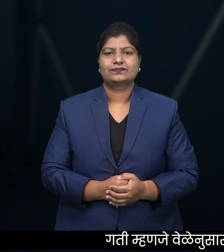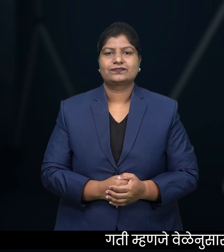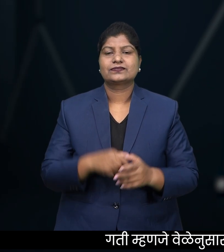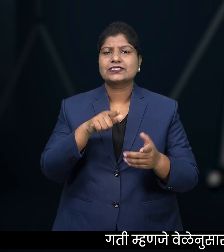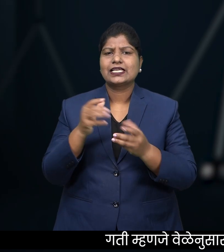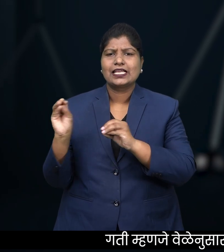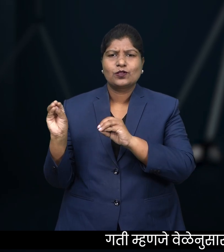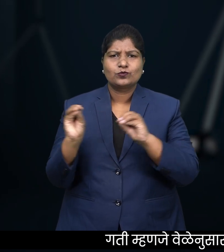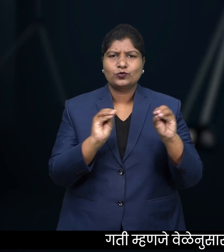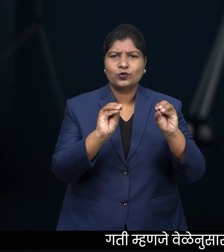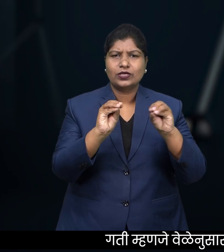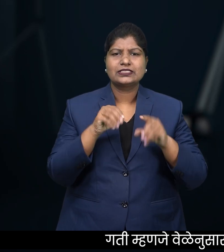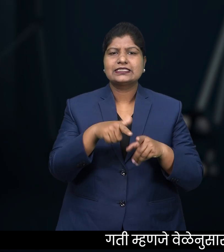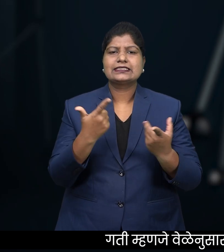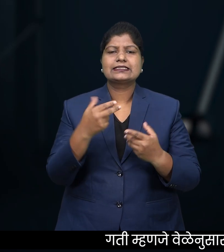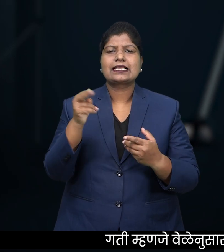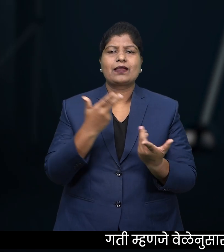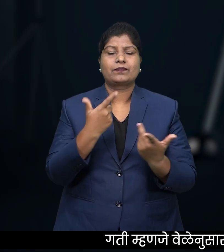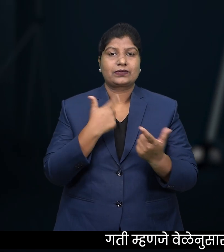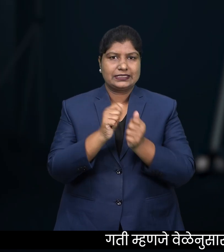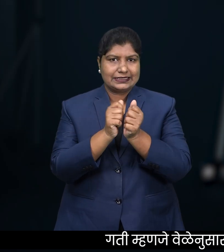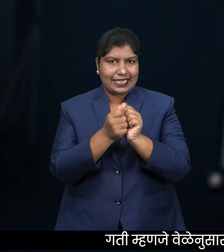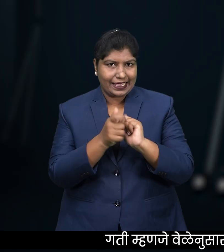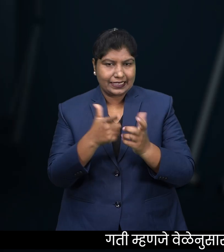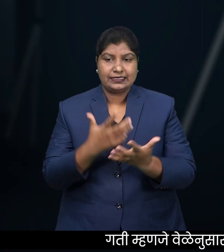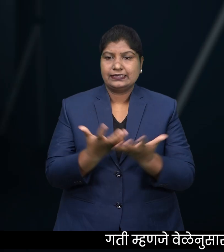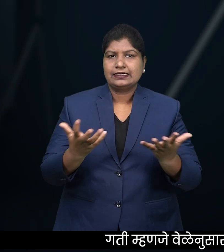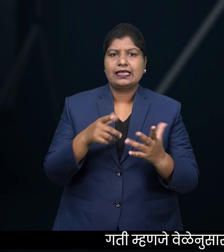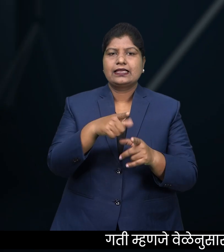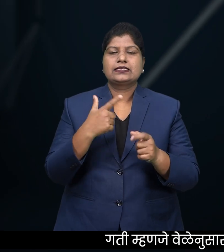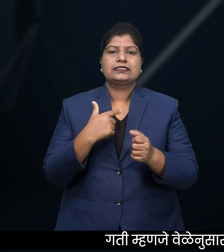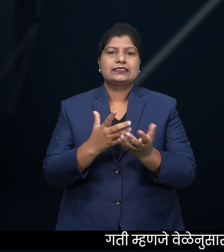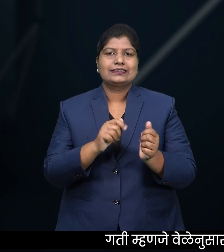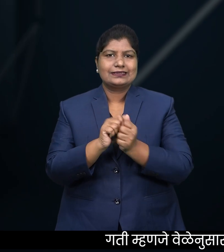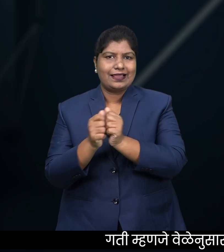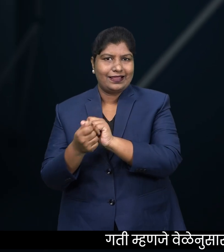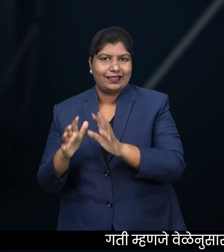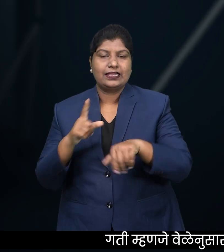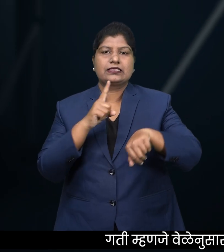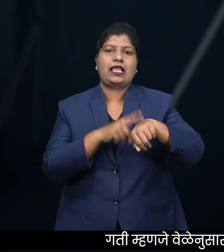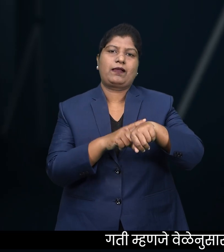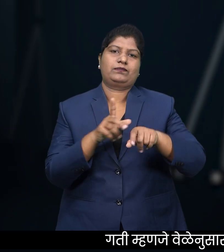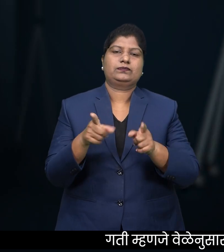गती म्हणजे वेळेनुसार वस्तूच्या स्थितीत बदल होणारा बदल।